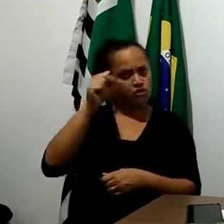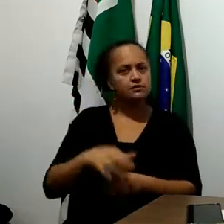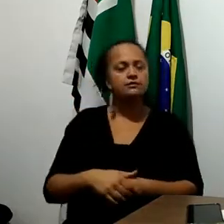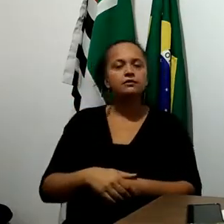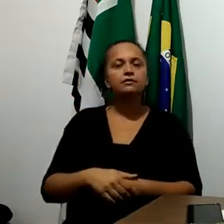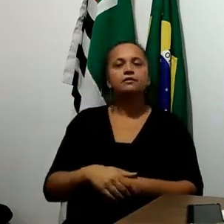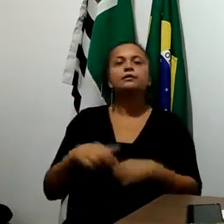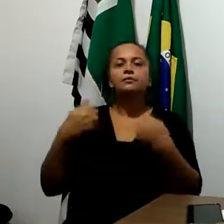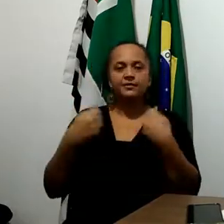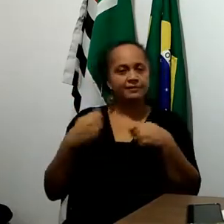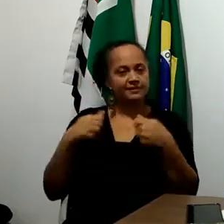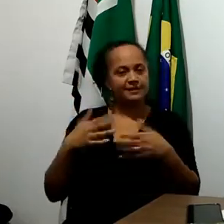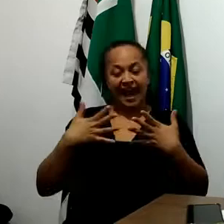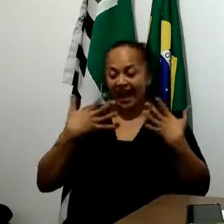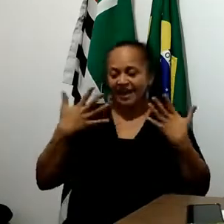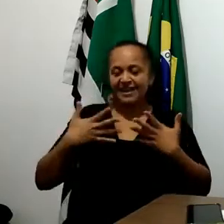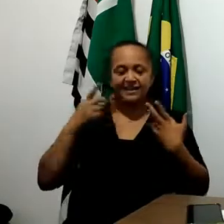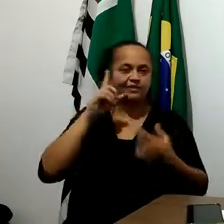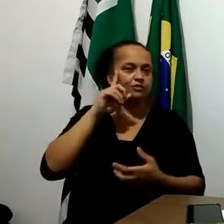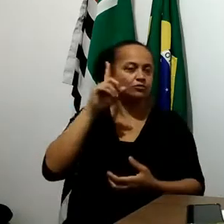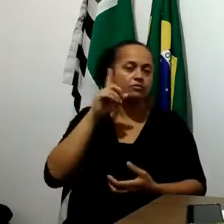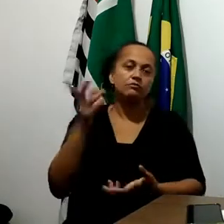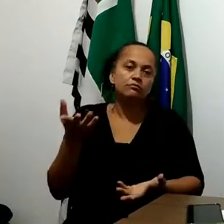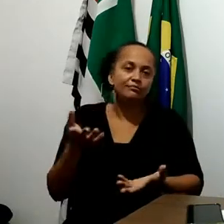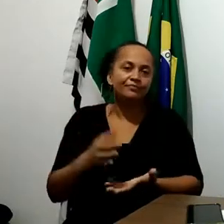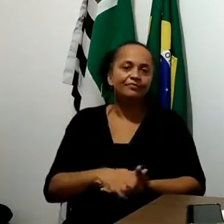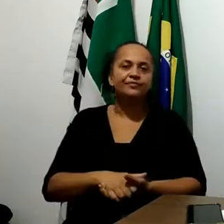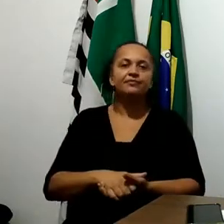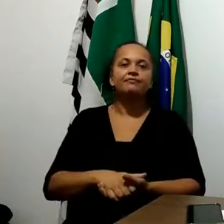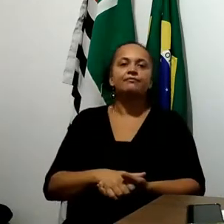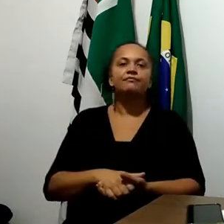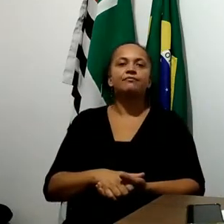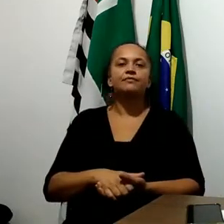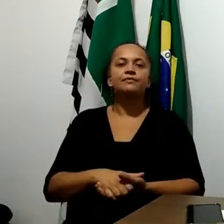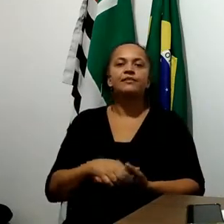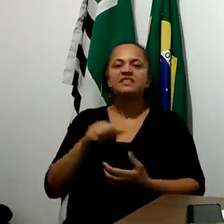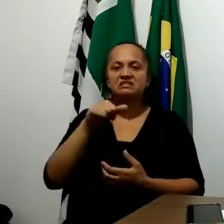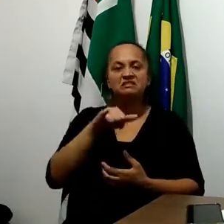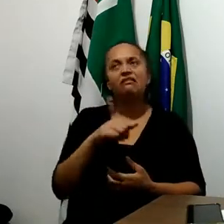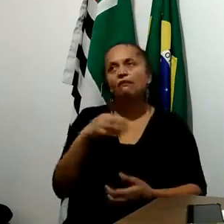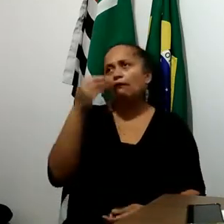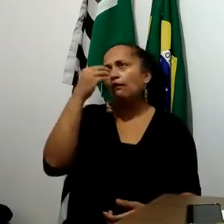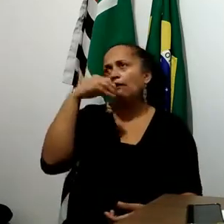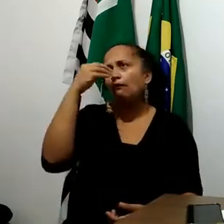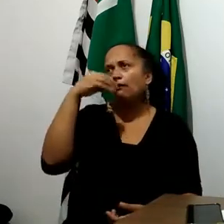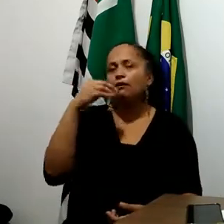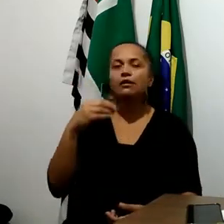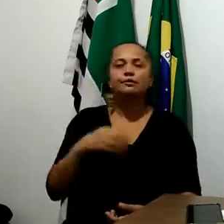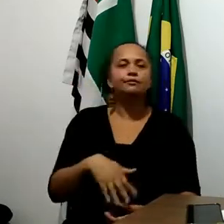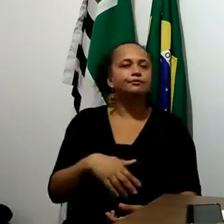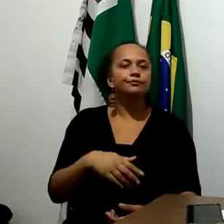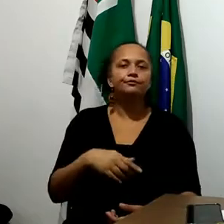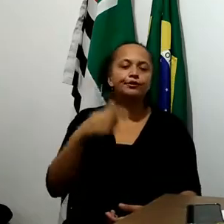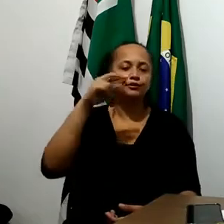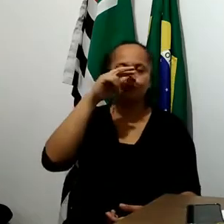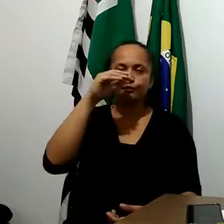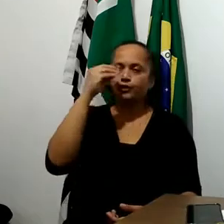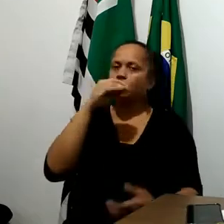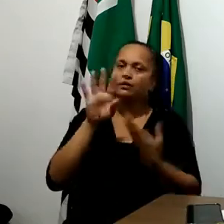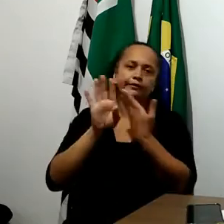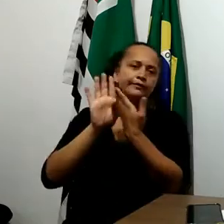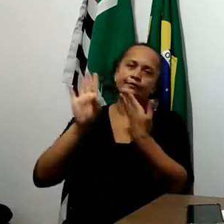daqui a pouco, infelizmente, a gente cai. E o próprio Senhor Jesus também